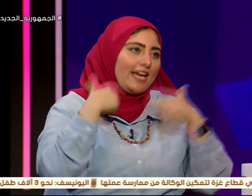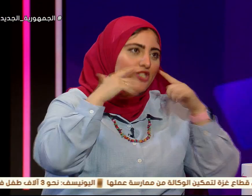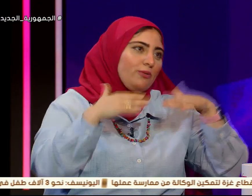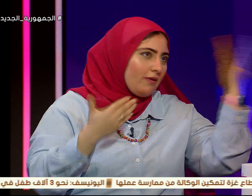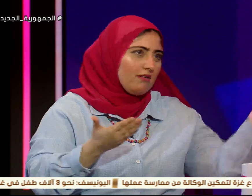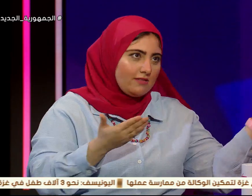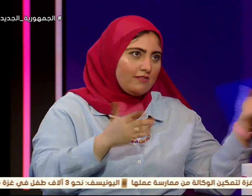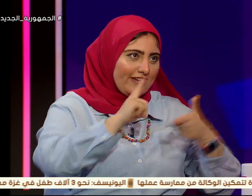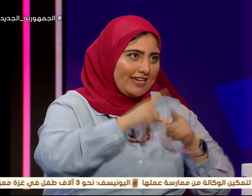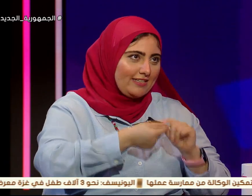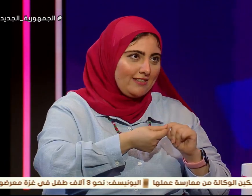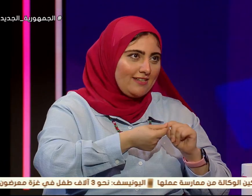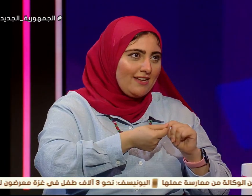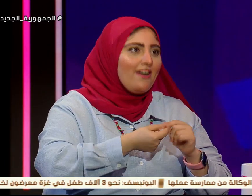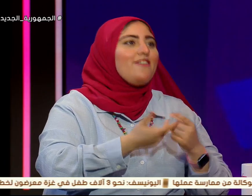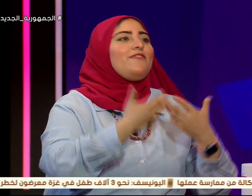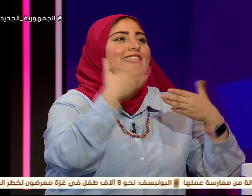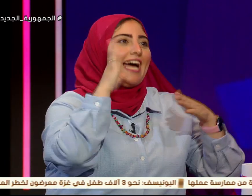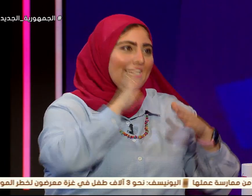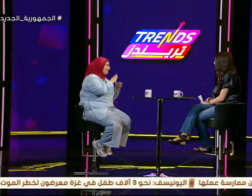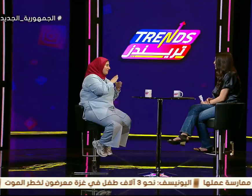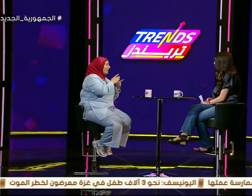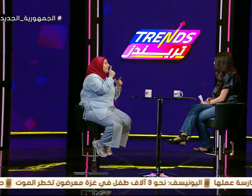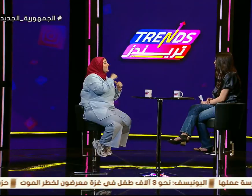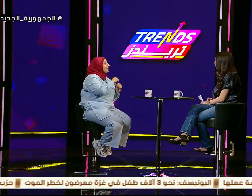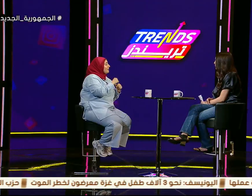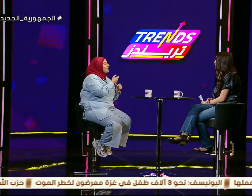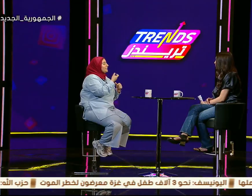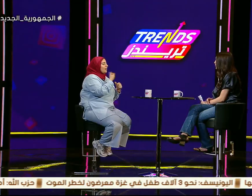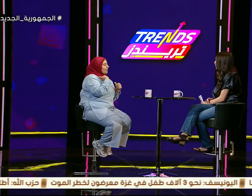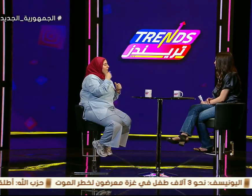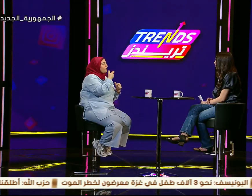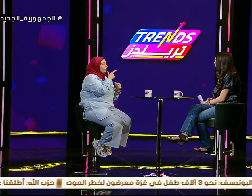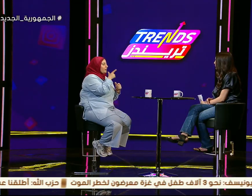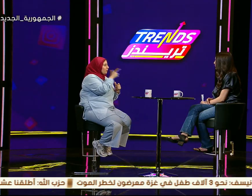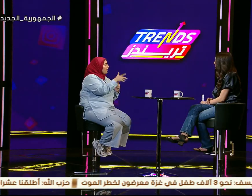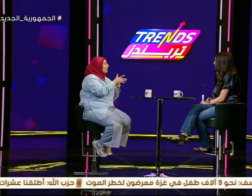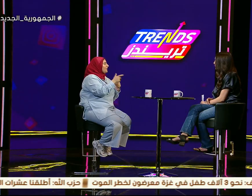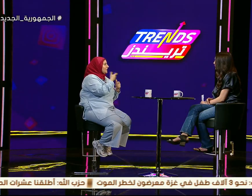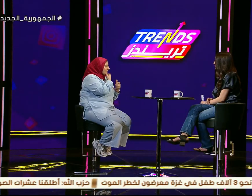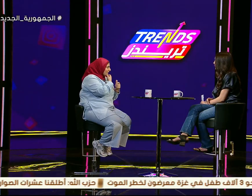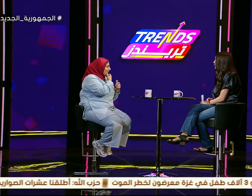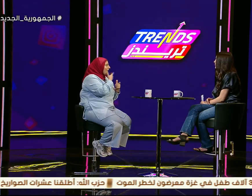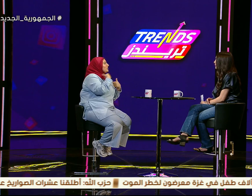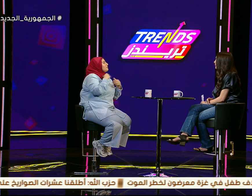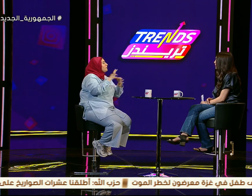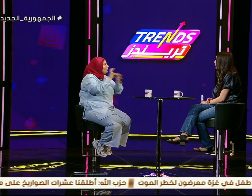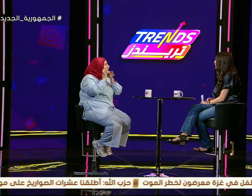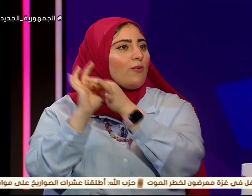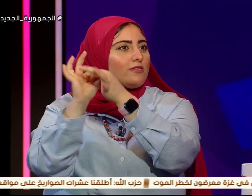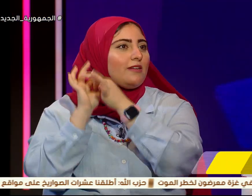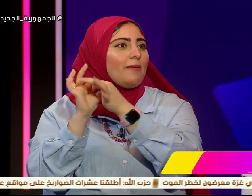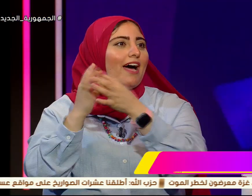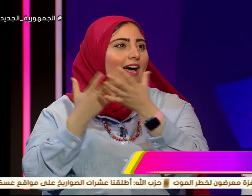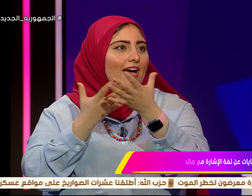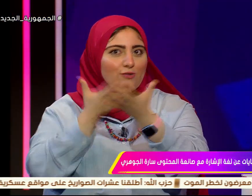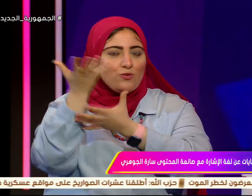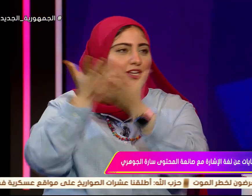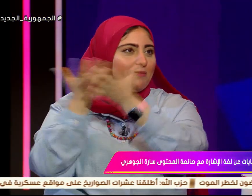عشت بره اصلا في الخليج اه عشان كده فاتعلمت حتى كمان اعرف اللغه الانجليزيه عشان برده بتواصل بقى على سوشيال